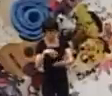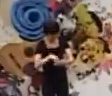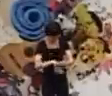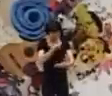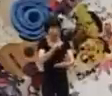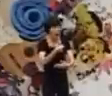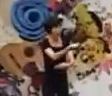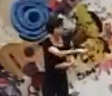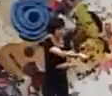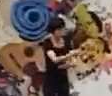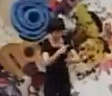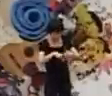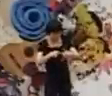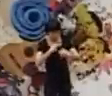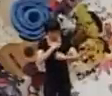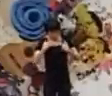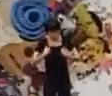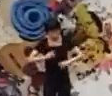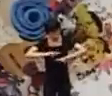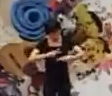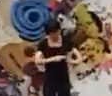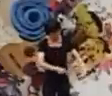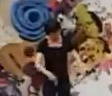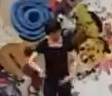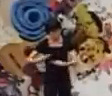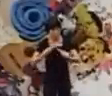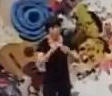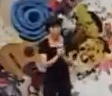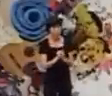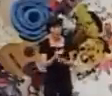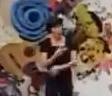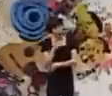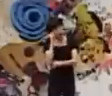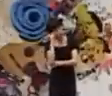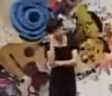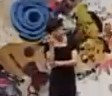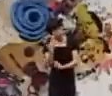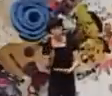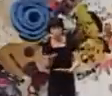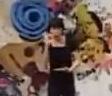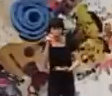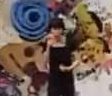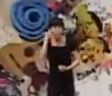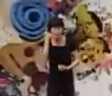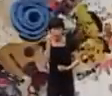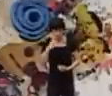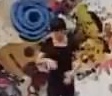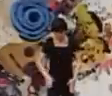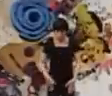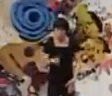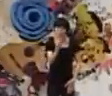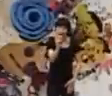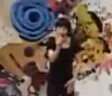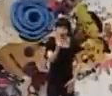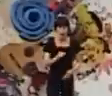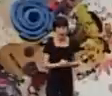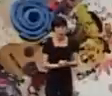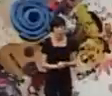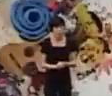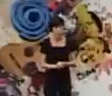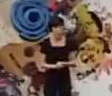身體喎。啊，好有趣㗎！嗱，你嗰陣時咧你就會諗啊，究竟今晚之後我有對咩嘅腳咧？啊，